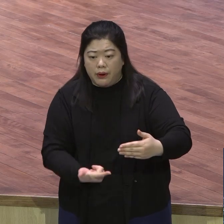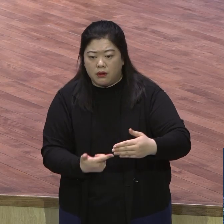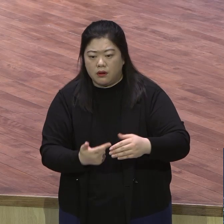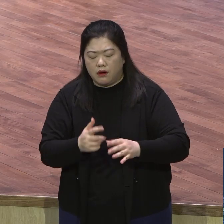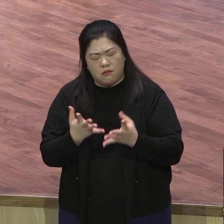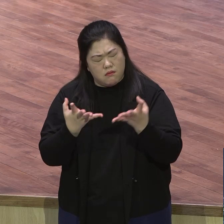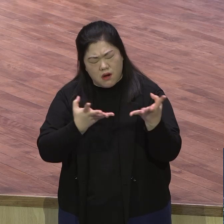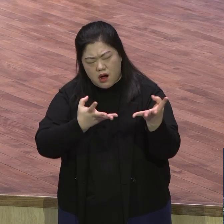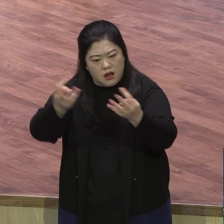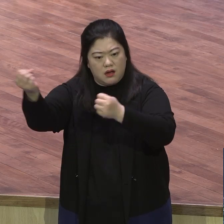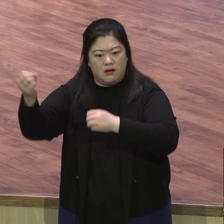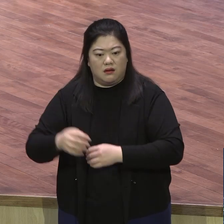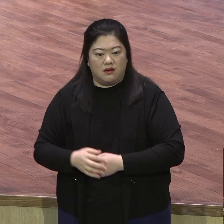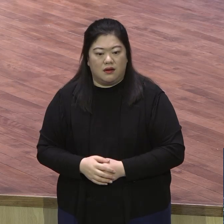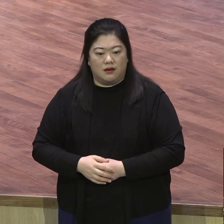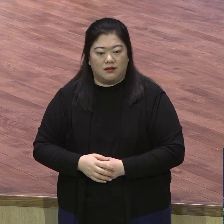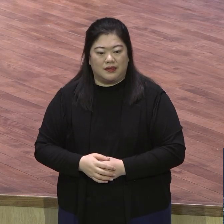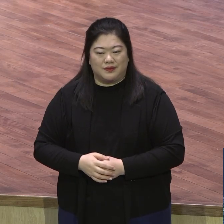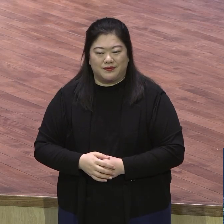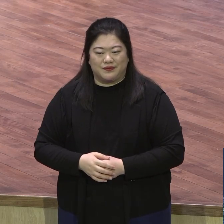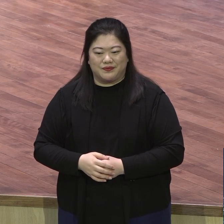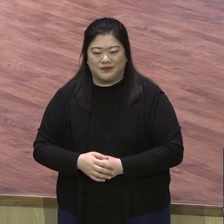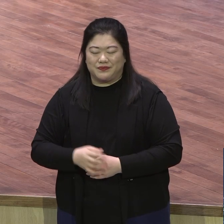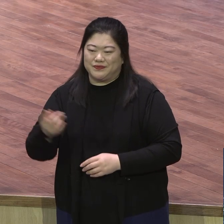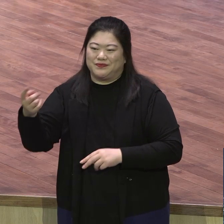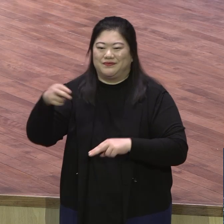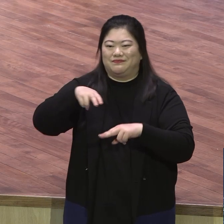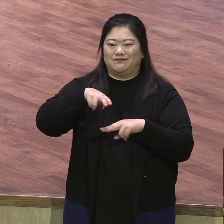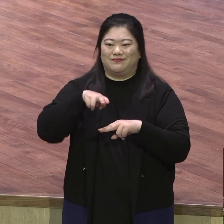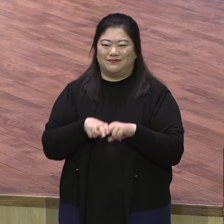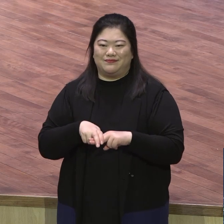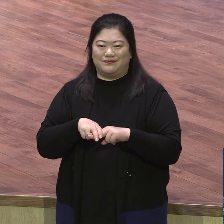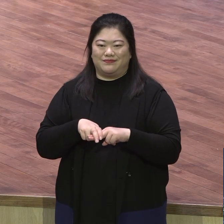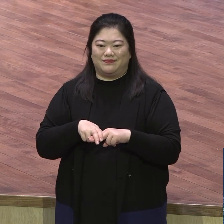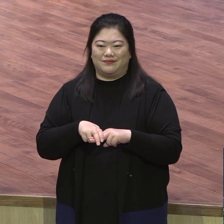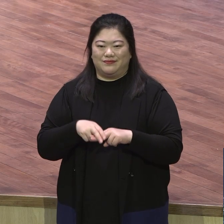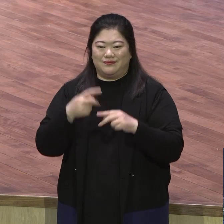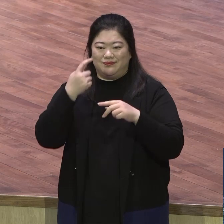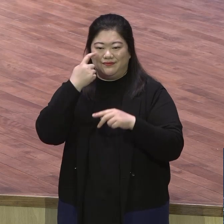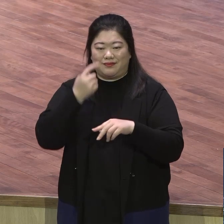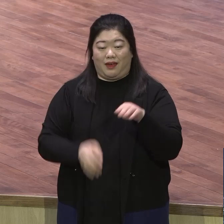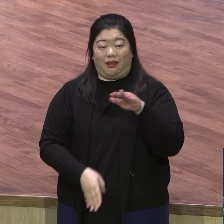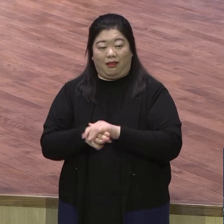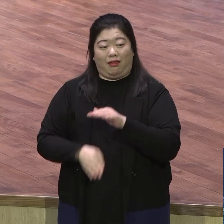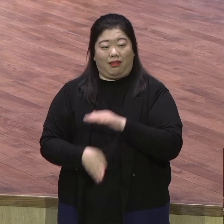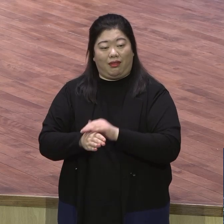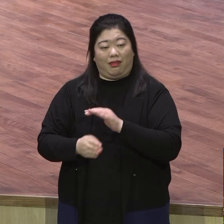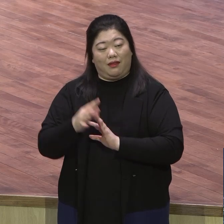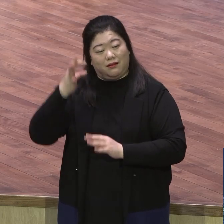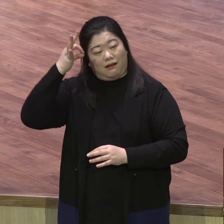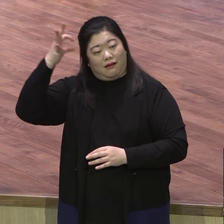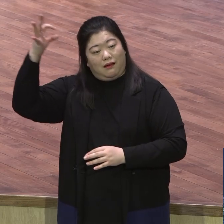딴 생각에 딴 관심이 많아 그게 사단의 공격이에요.